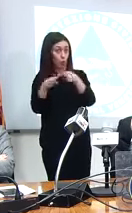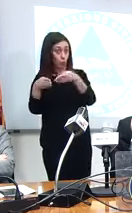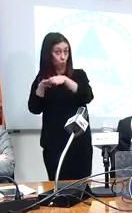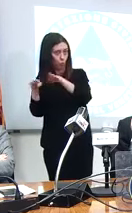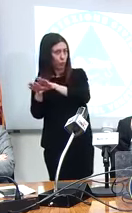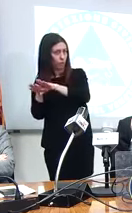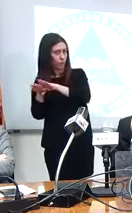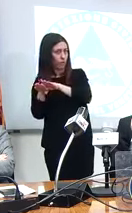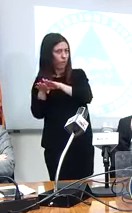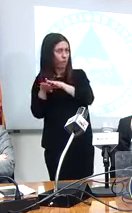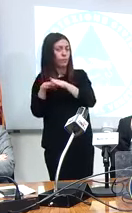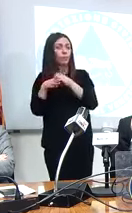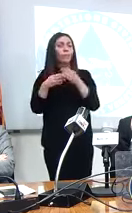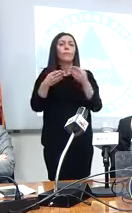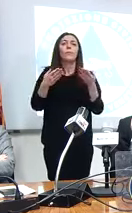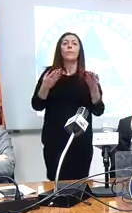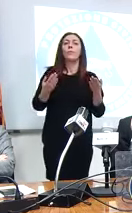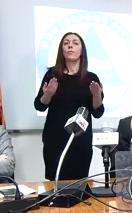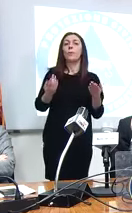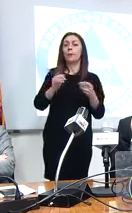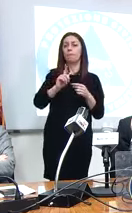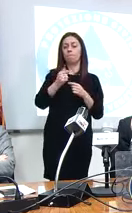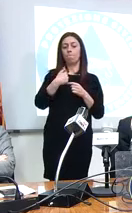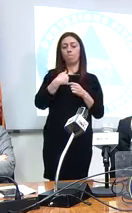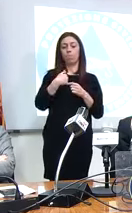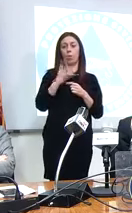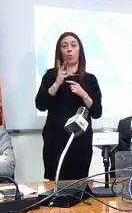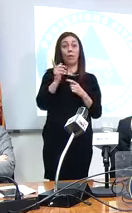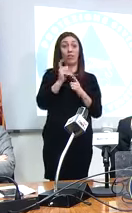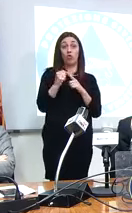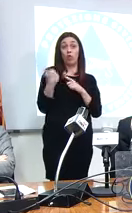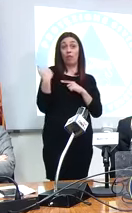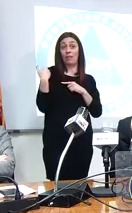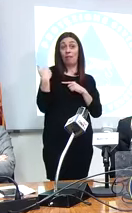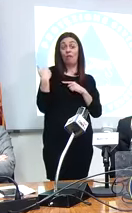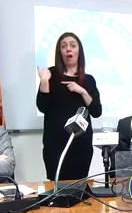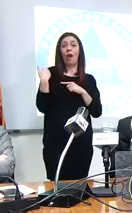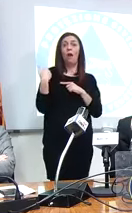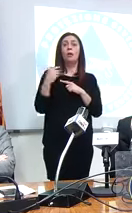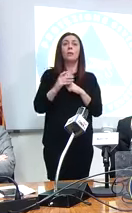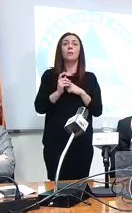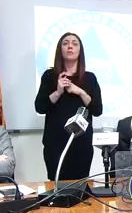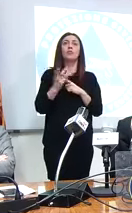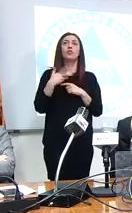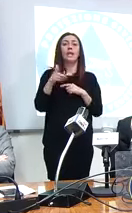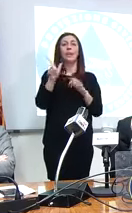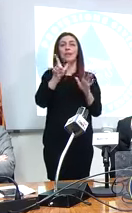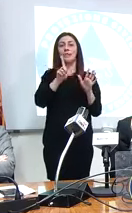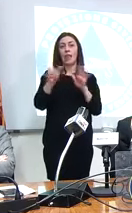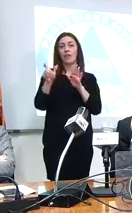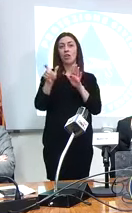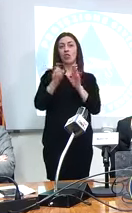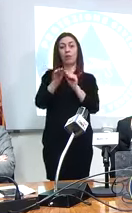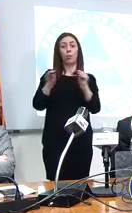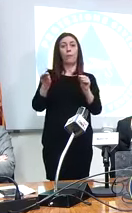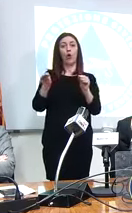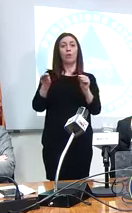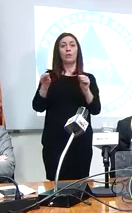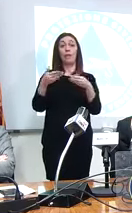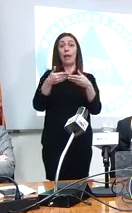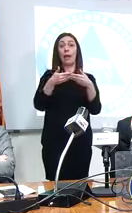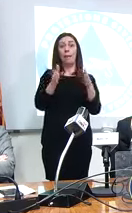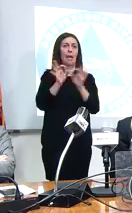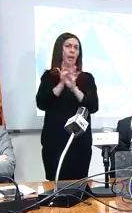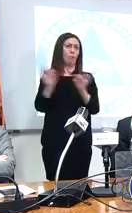dico subito, noi fino a 15 giorni fa avevamo 700 posti